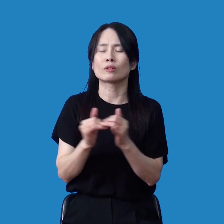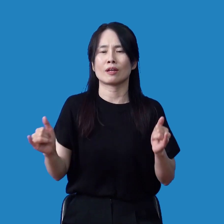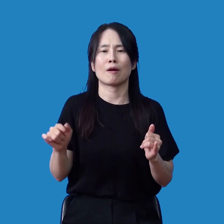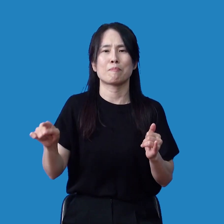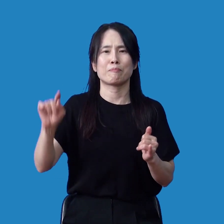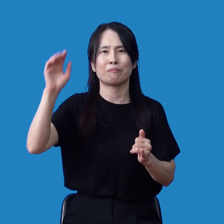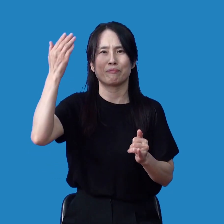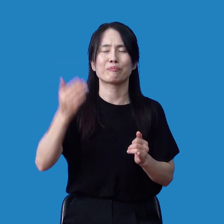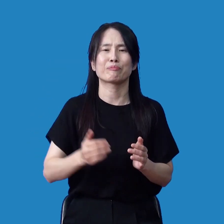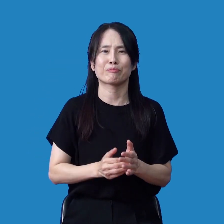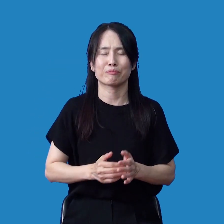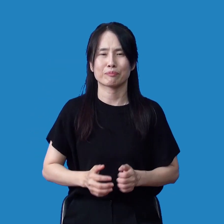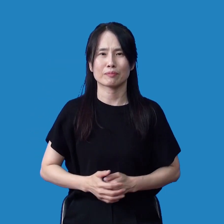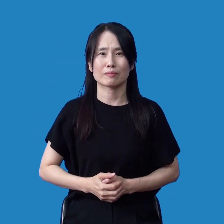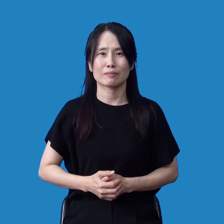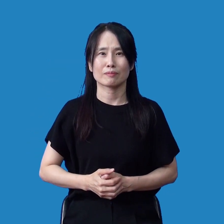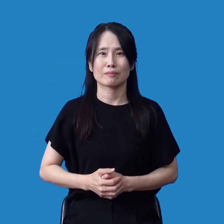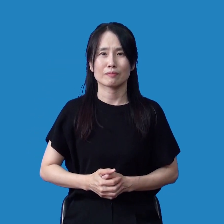됐습니다.